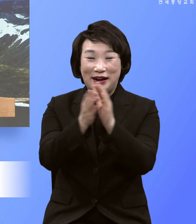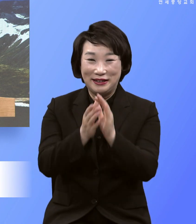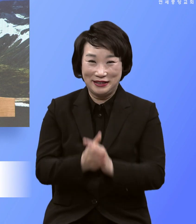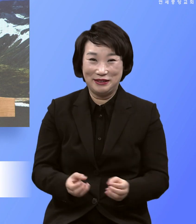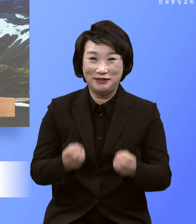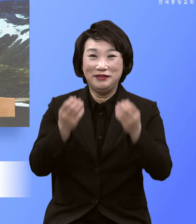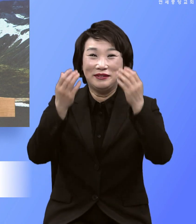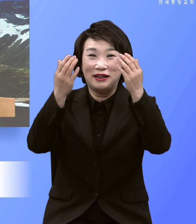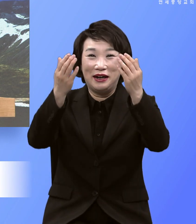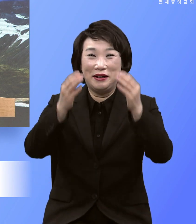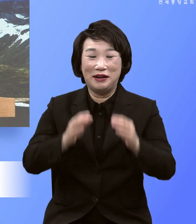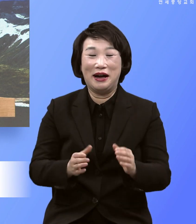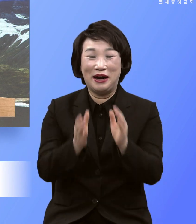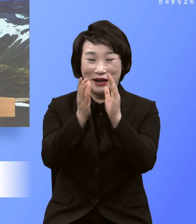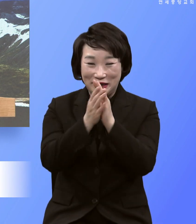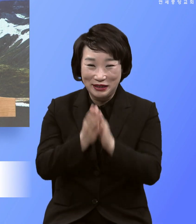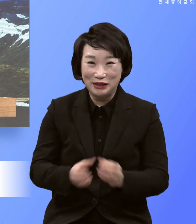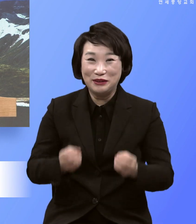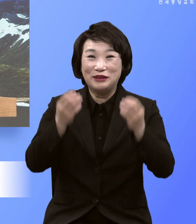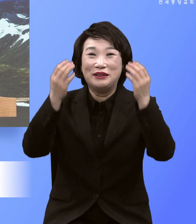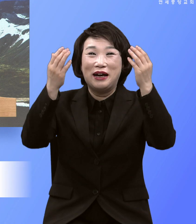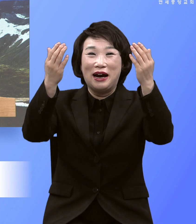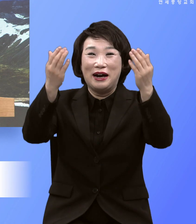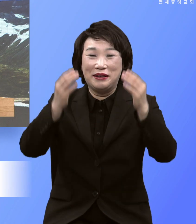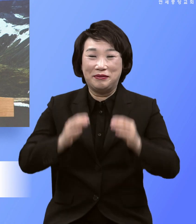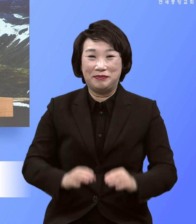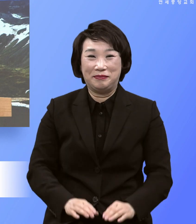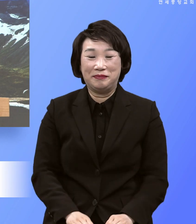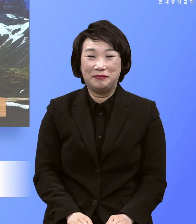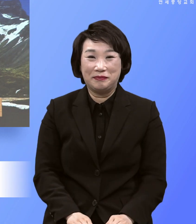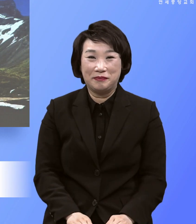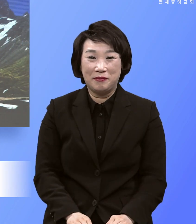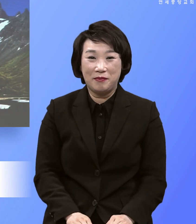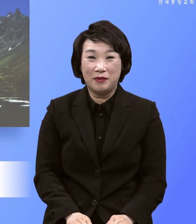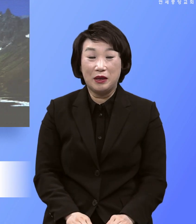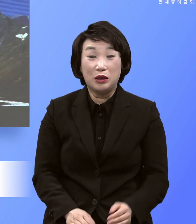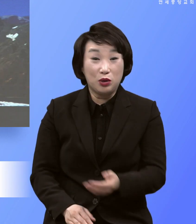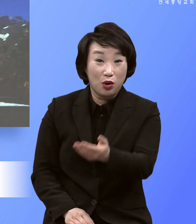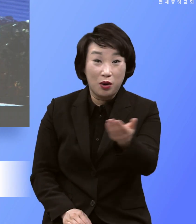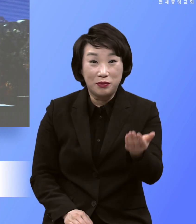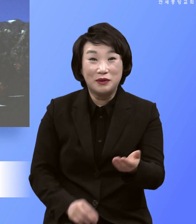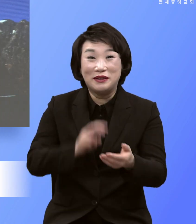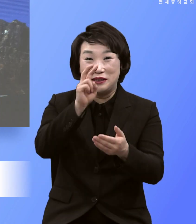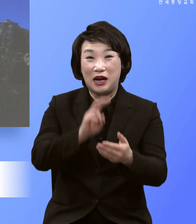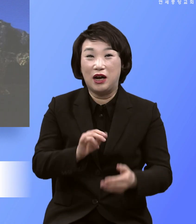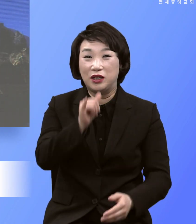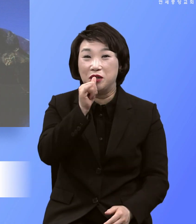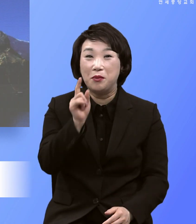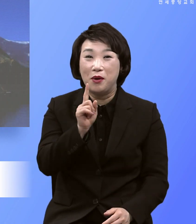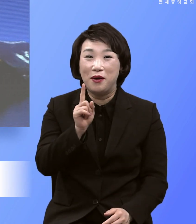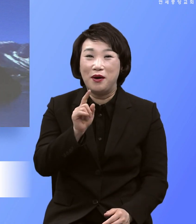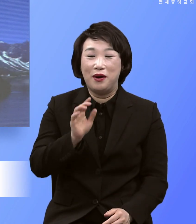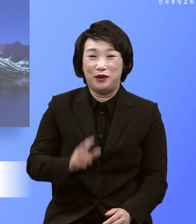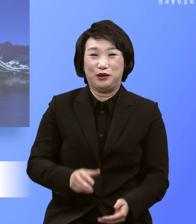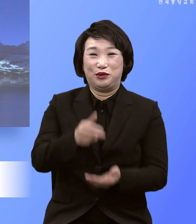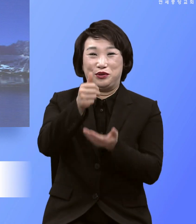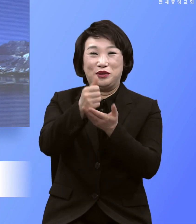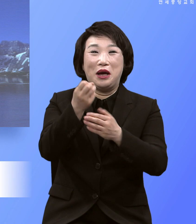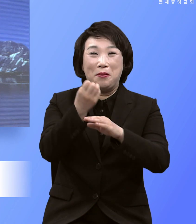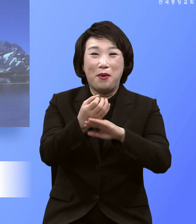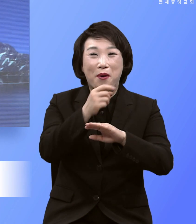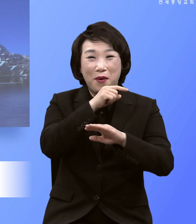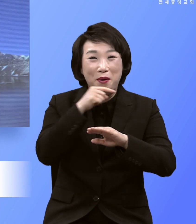할렐루야. 할렐루야. 예. 그리고 여러분 찬송가도 있잖아요. 주의